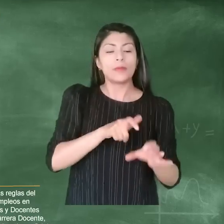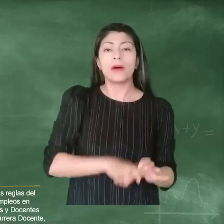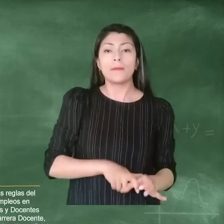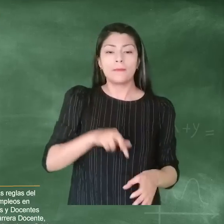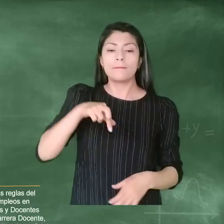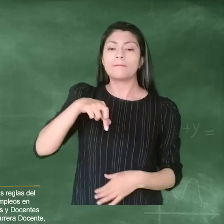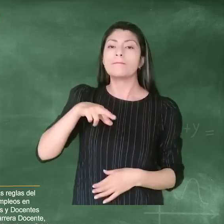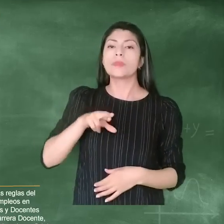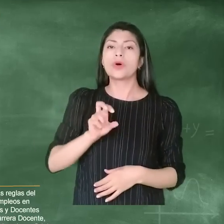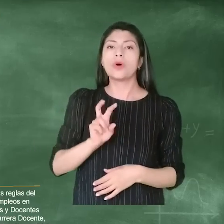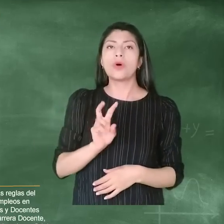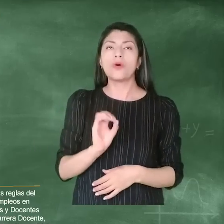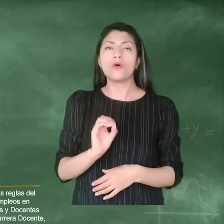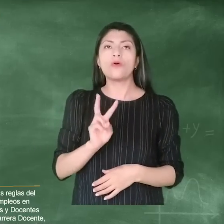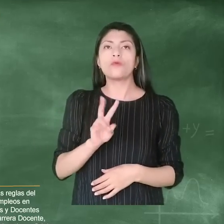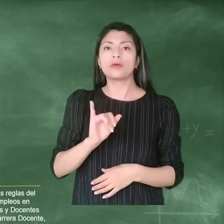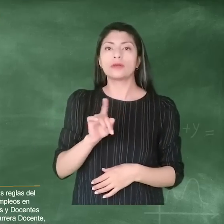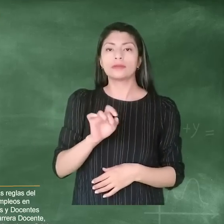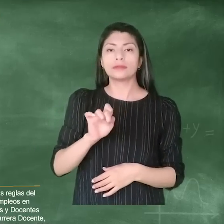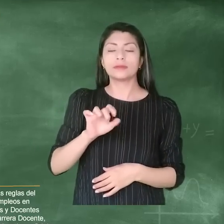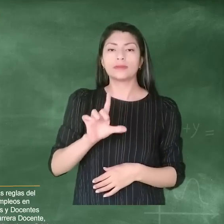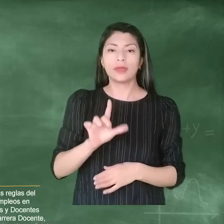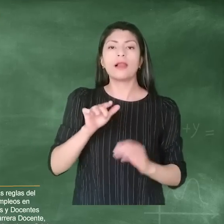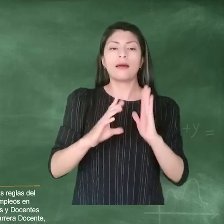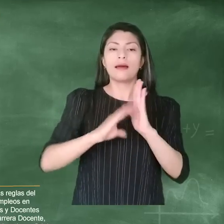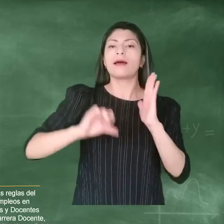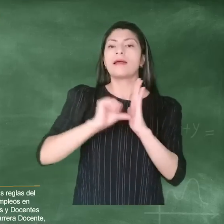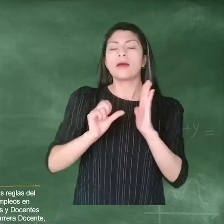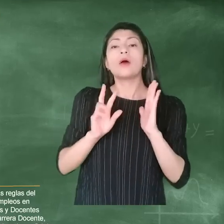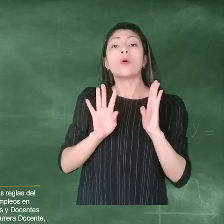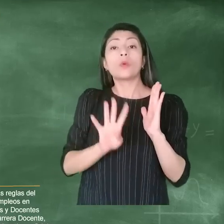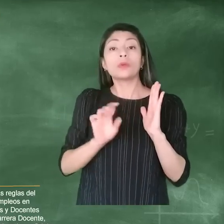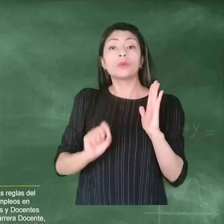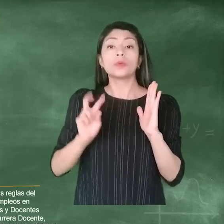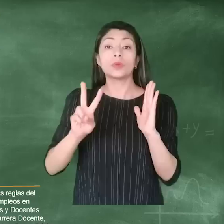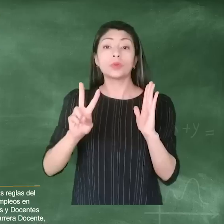definitivas, se encuentran previstas en el artículo